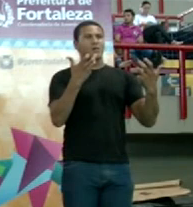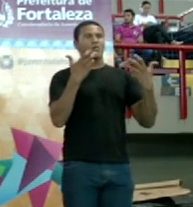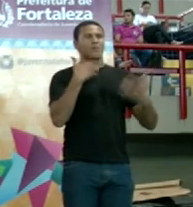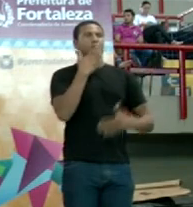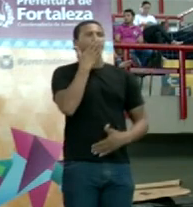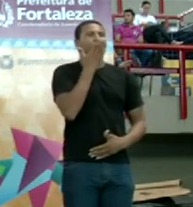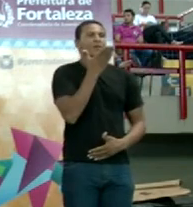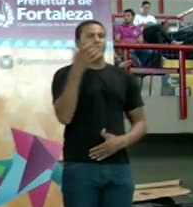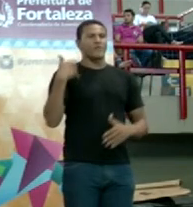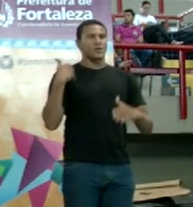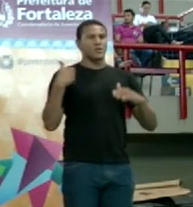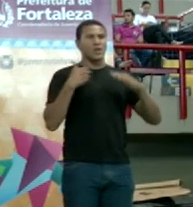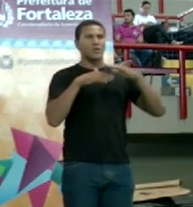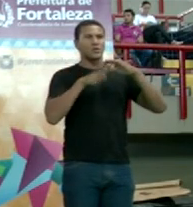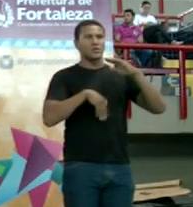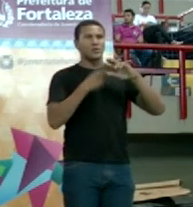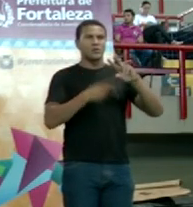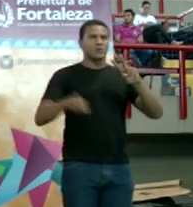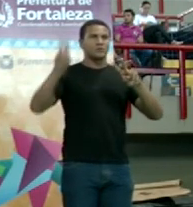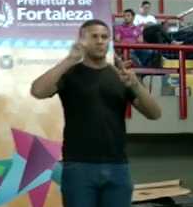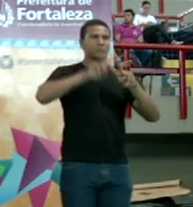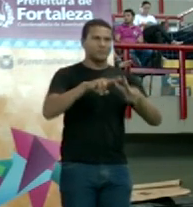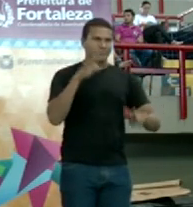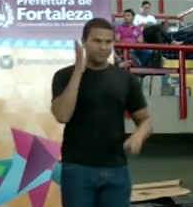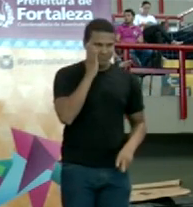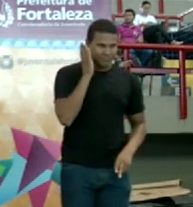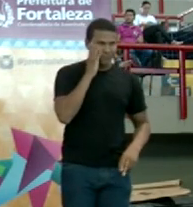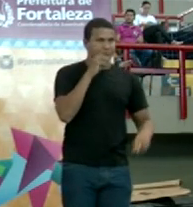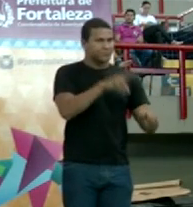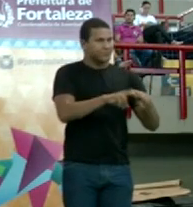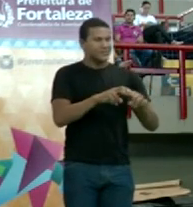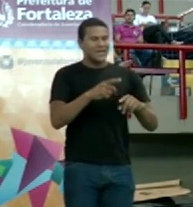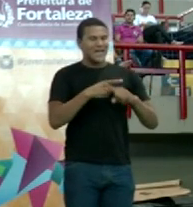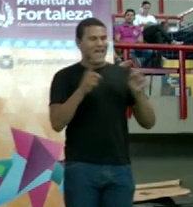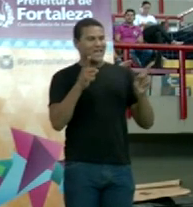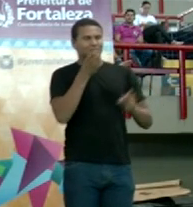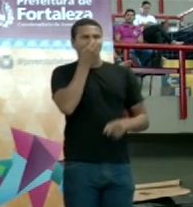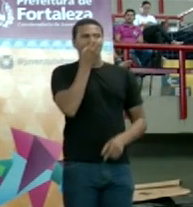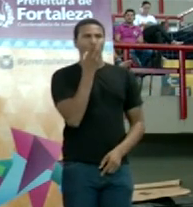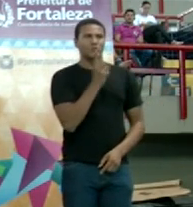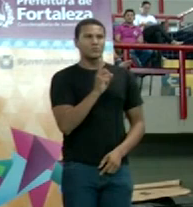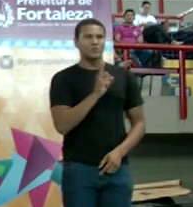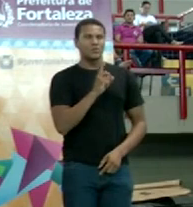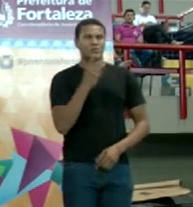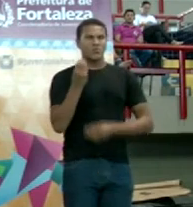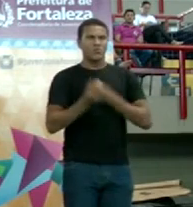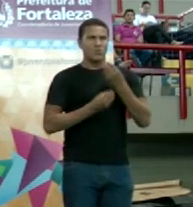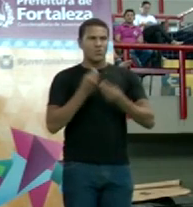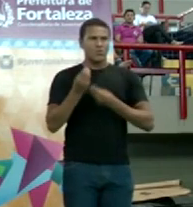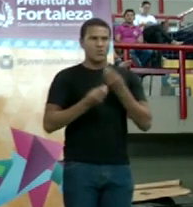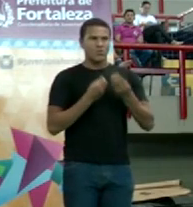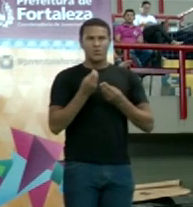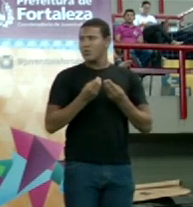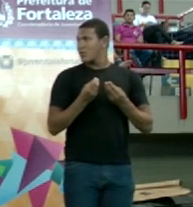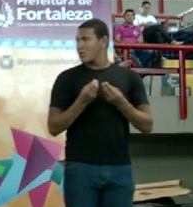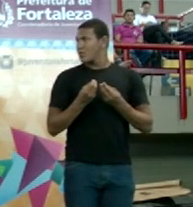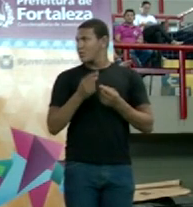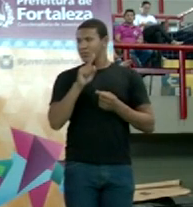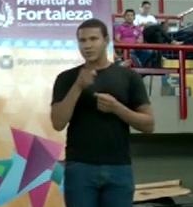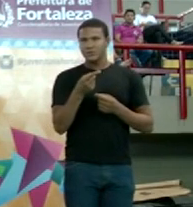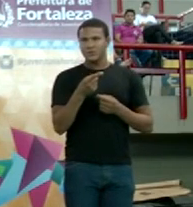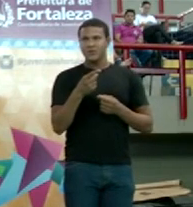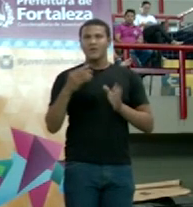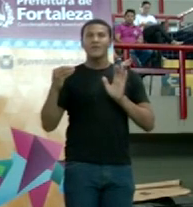essa medida não seria a melhor solução. Como está a minha introdução? Está faltando 3